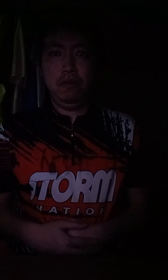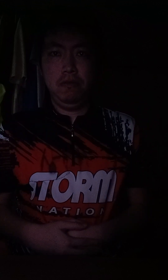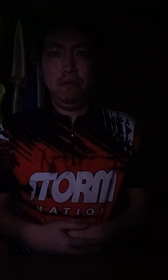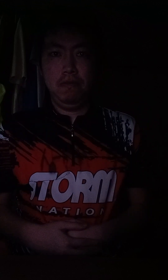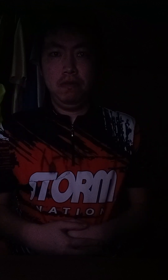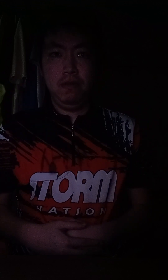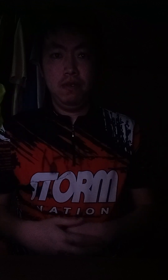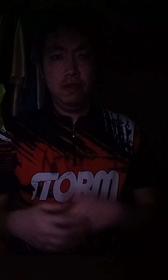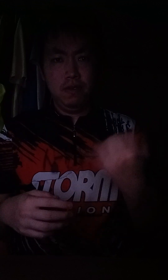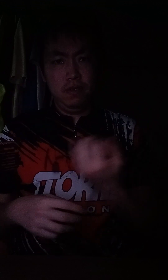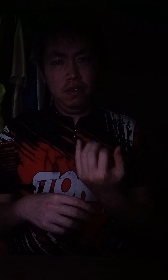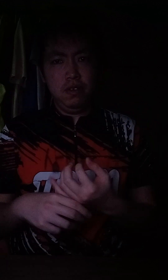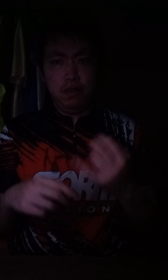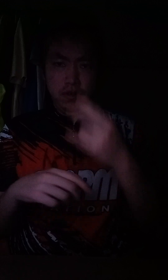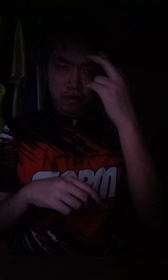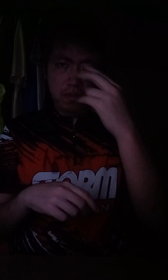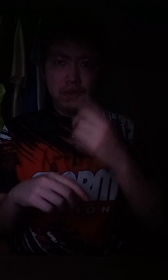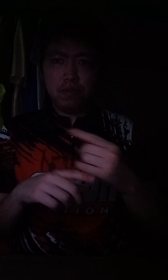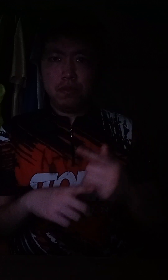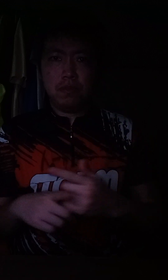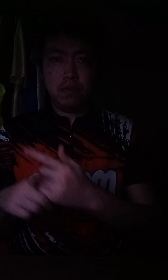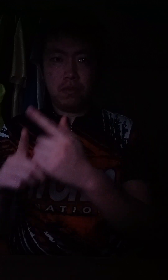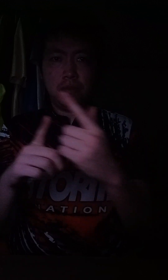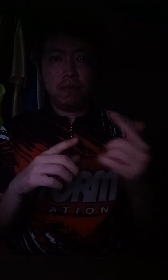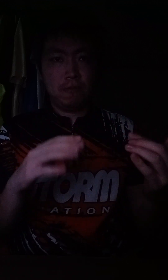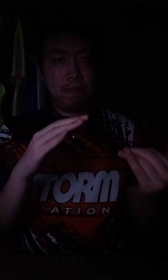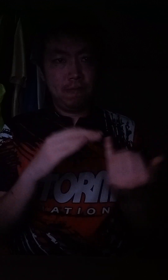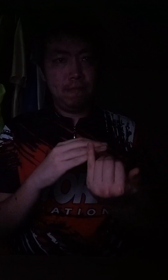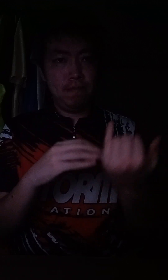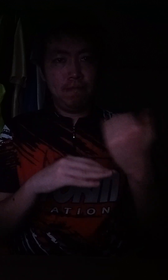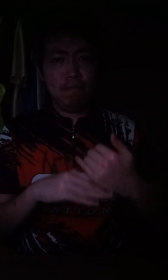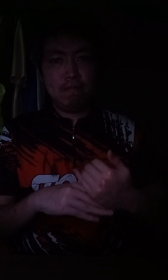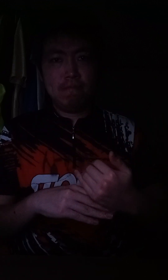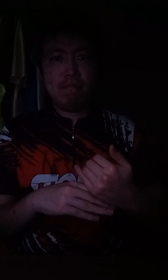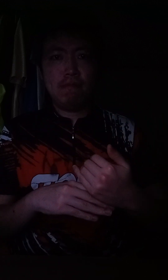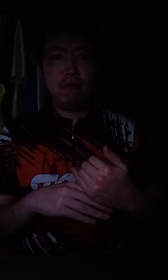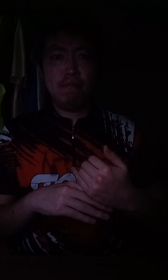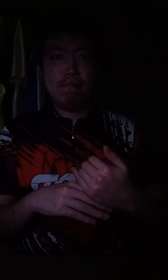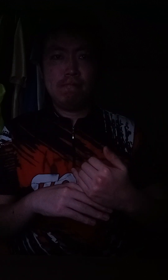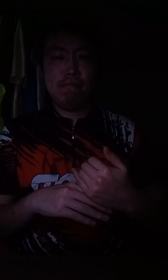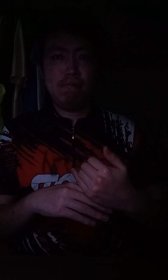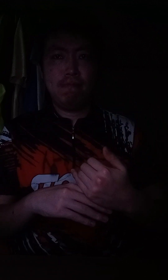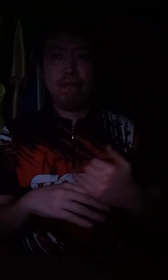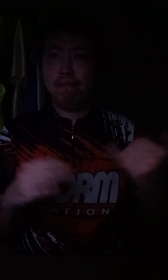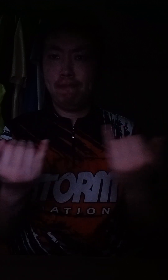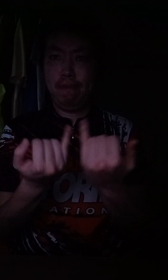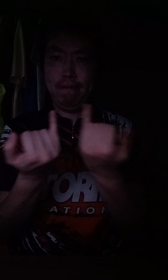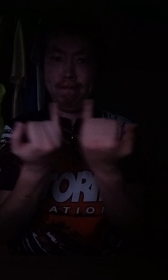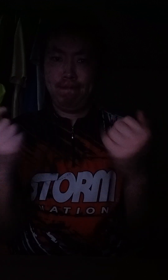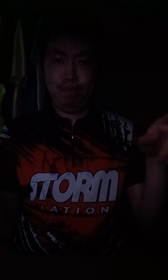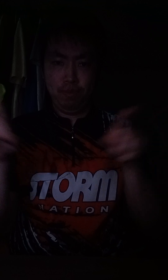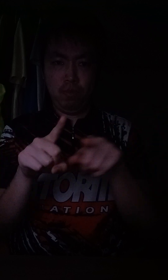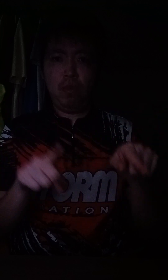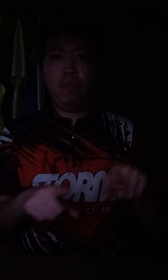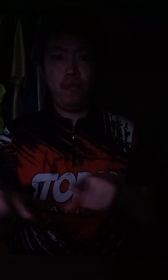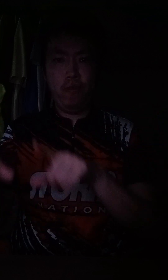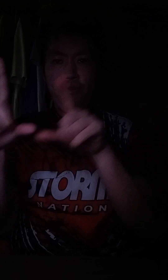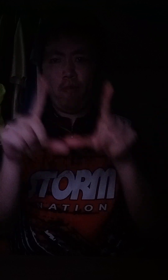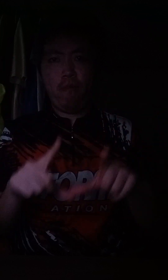제일 미안할 때는 어디 학교나 이런 단체에서 뭐 부모랑 같이 하는 프로그램을 만들었을 때 이제 그때